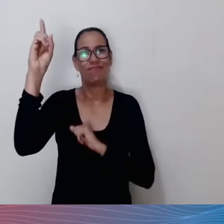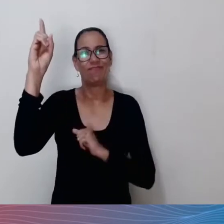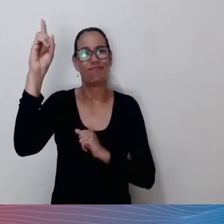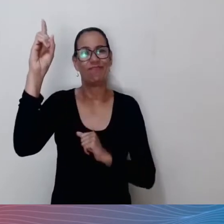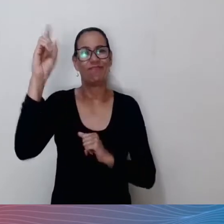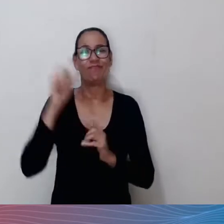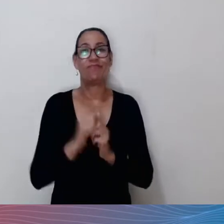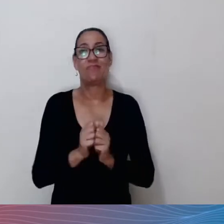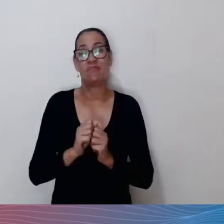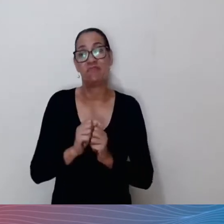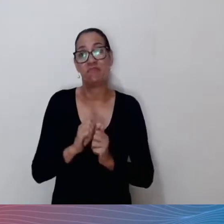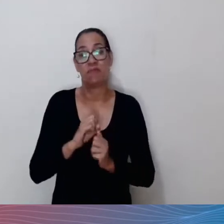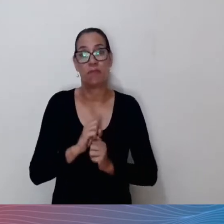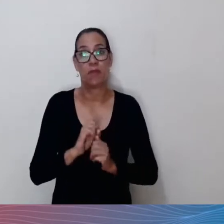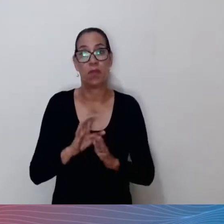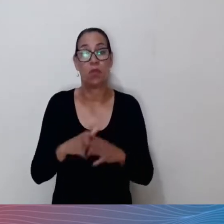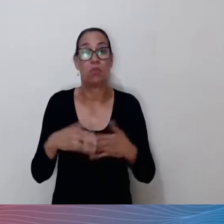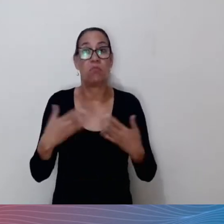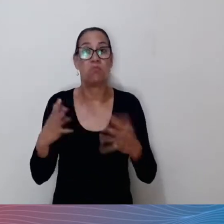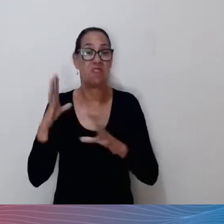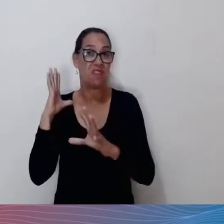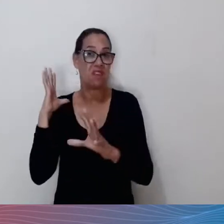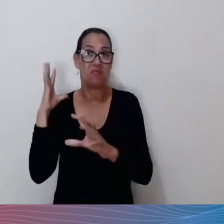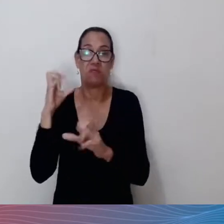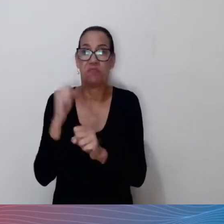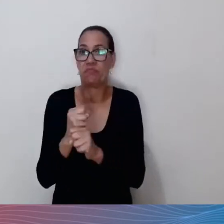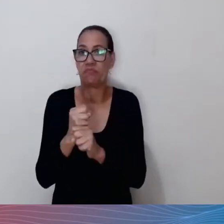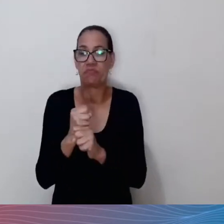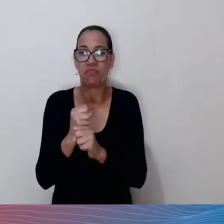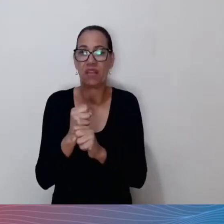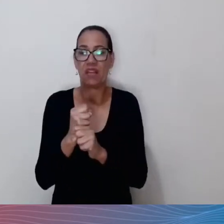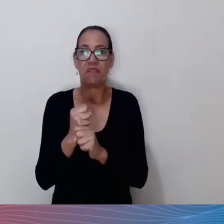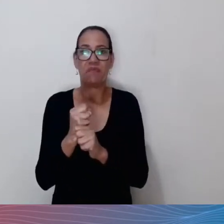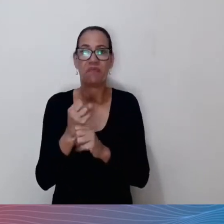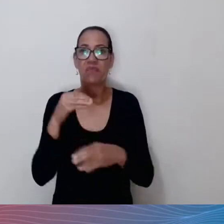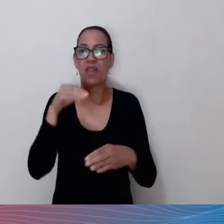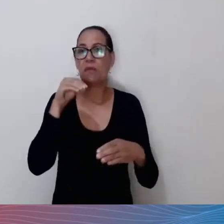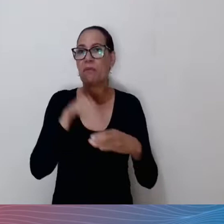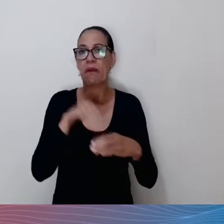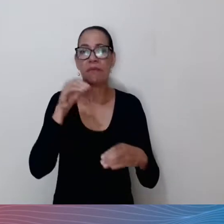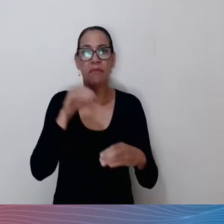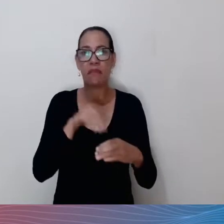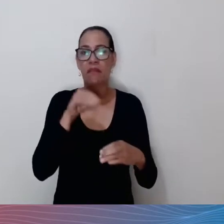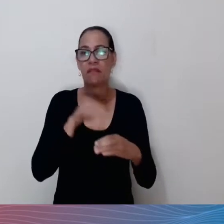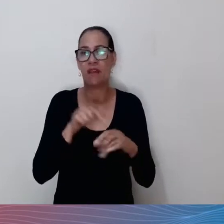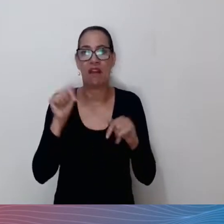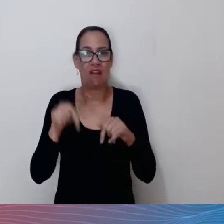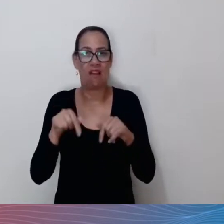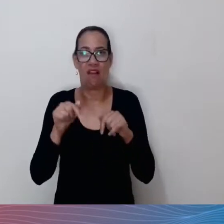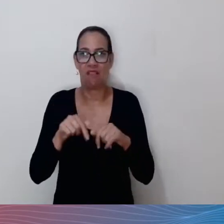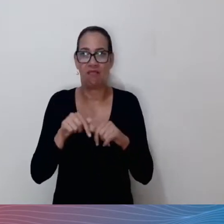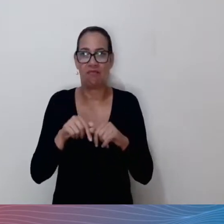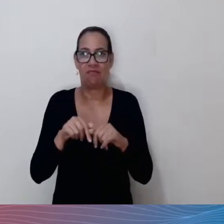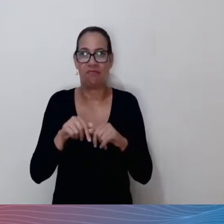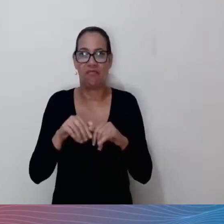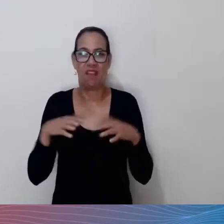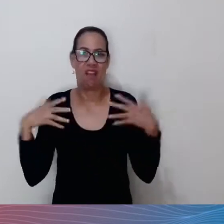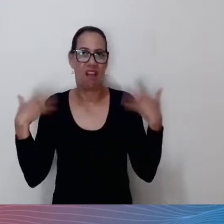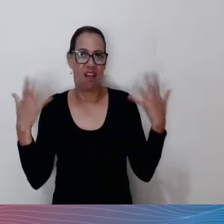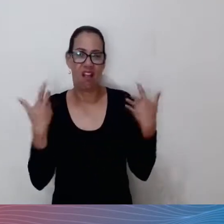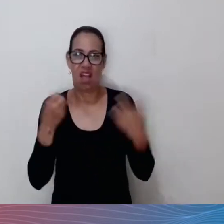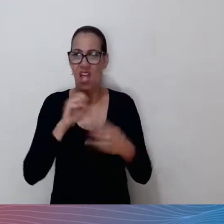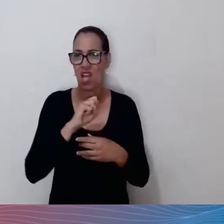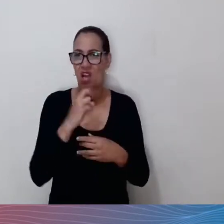não ficamos nem tristes nem alegres, porque nós sabemos que tem um que está conduzindo tudo para